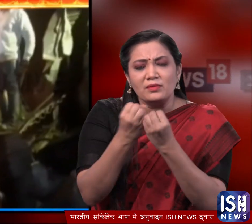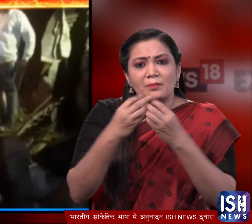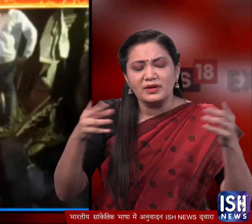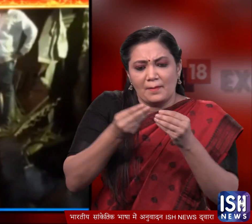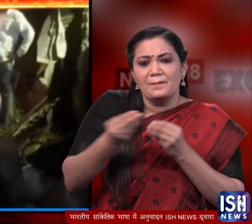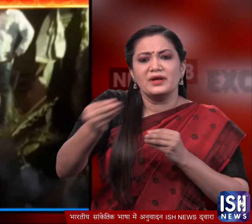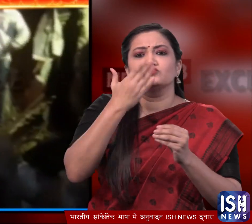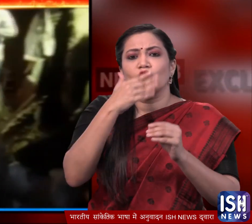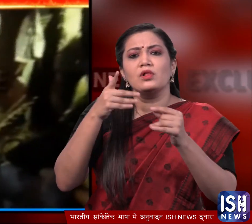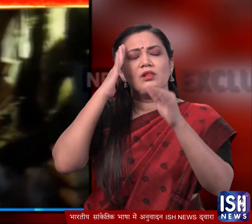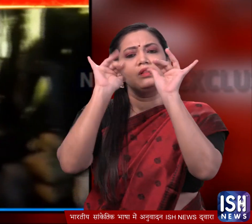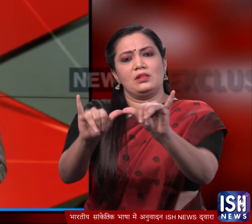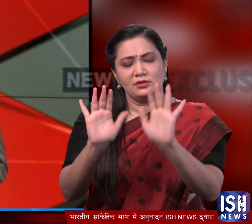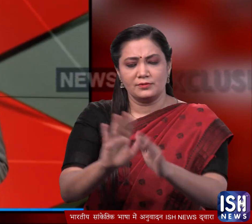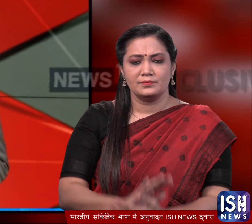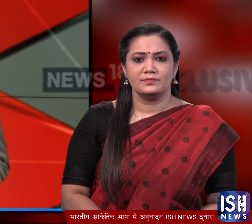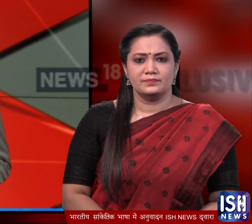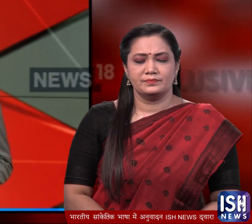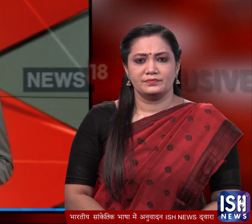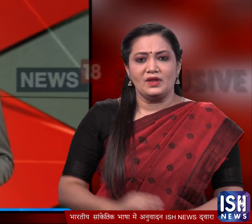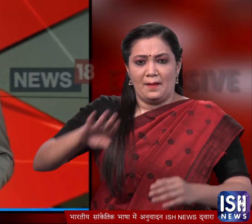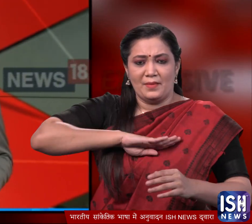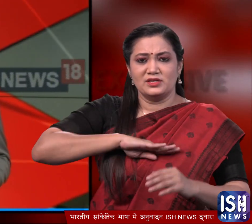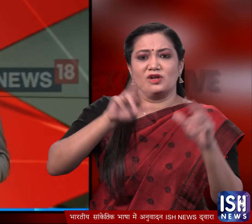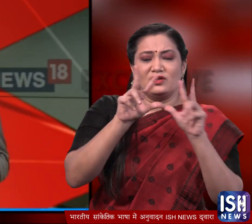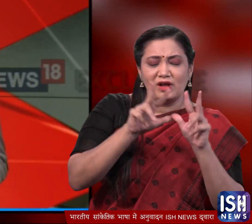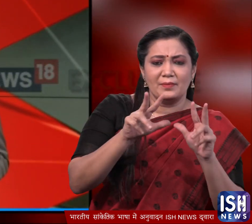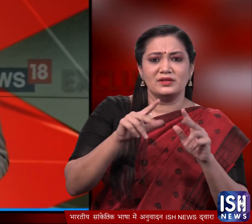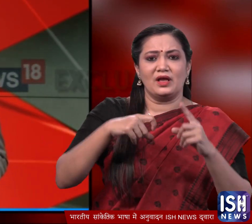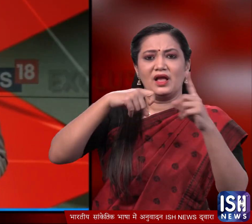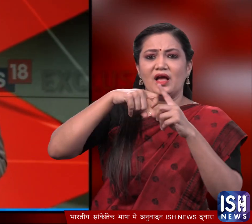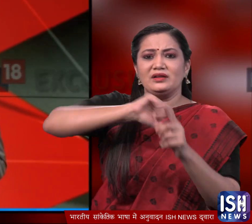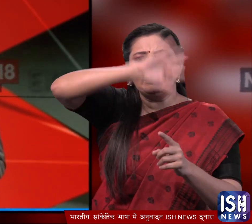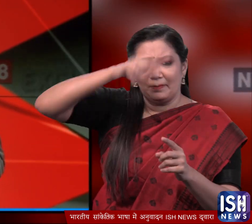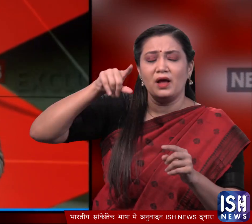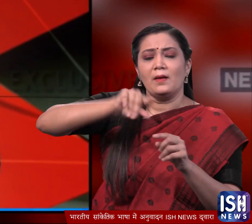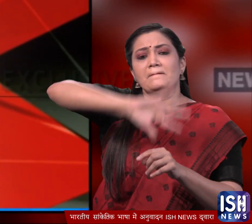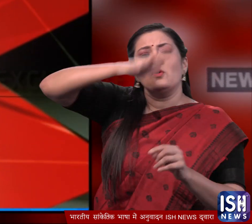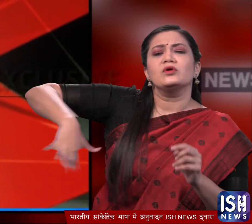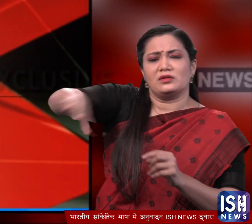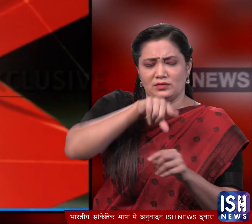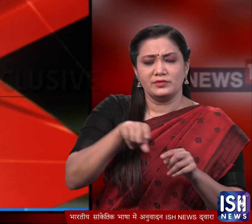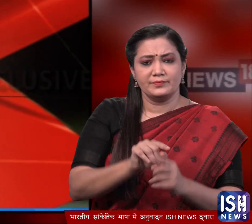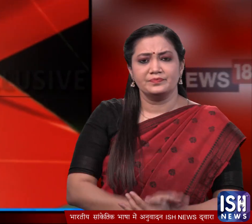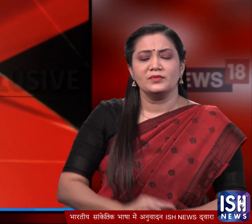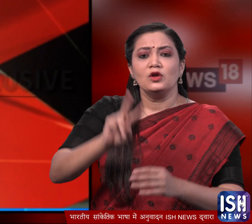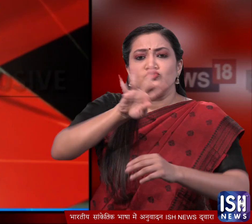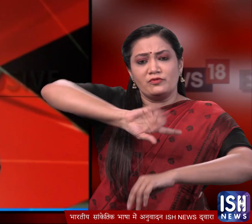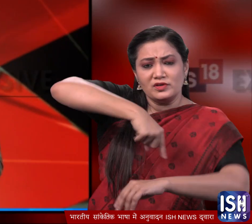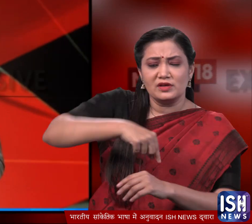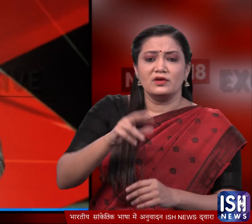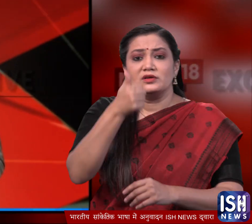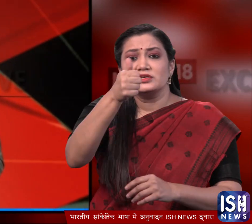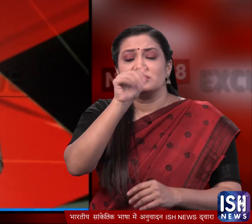लोगों को नजदीक के स्कूल में ठहराया गया। सौभाग्य की बात यह कि महाराष्ट्र के औरंगाबाद में कन्नड़ घाट नाम का एक पहाड़ी इलाका है, जहां बीते 24 घंटों